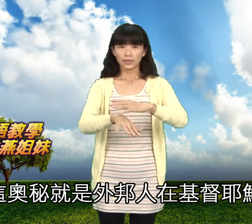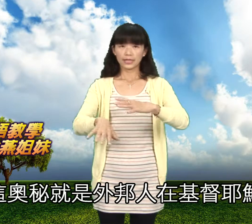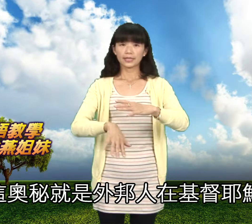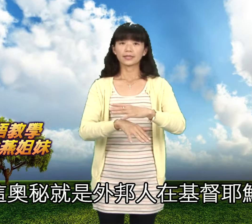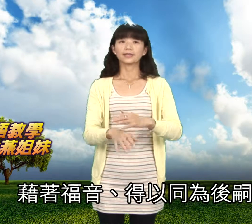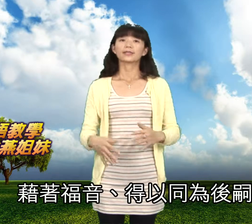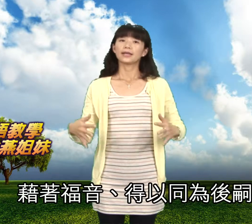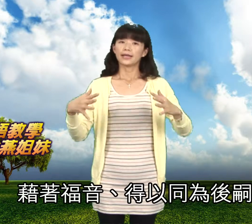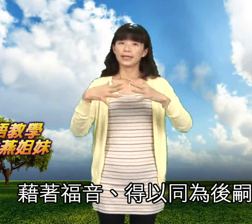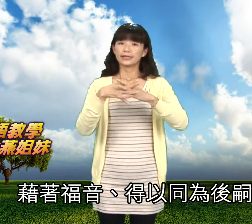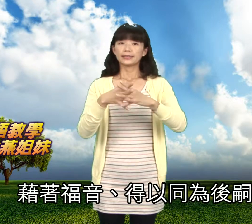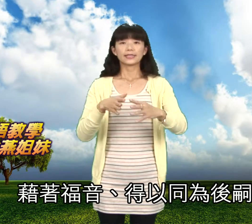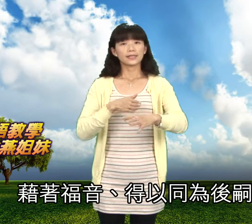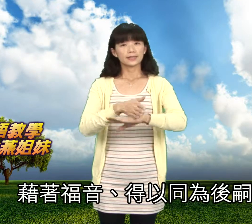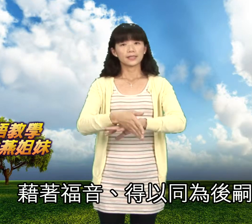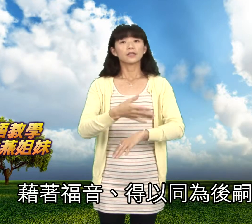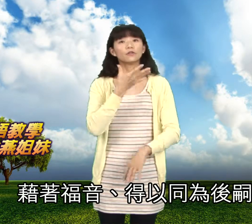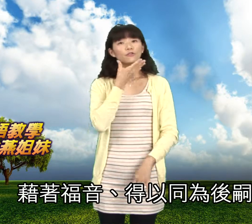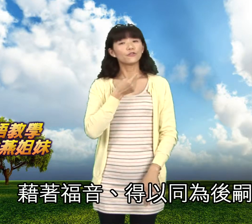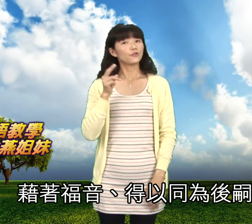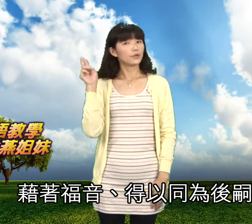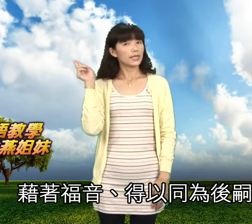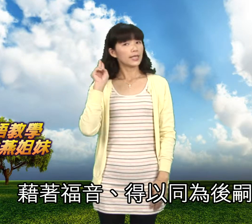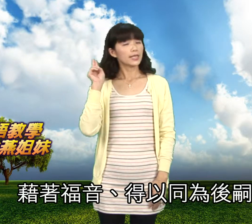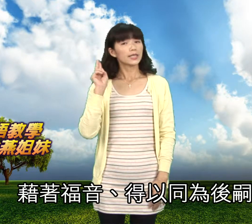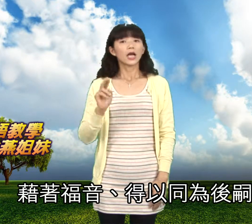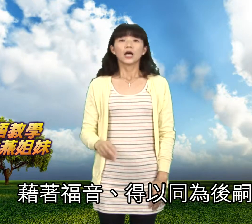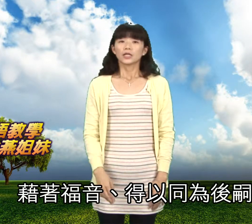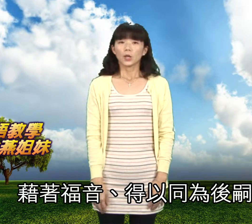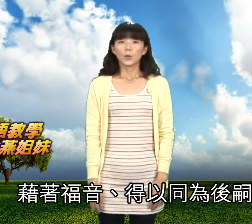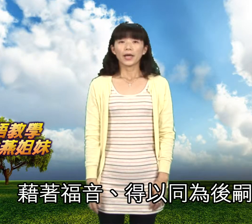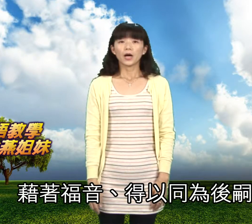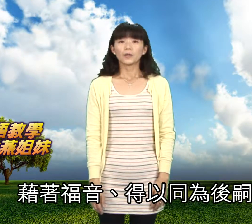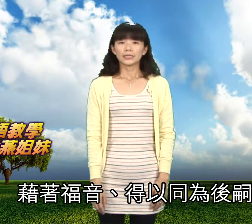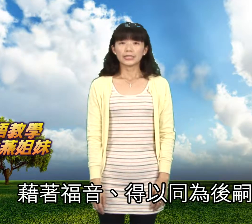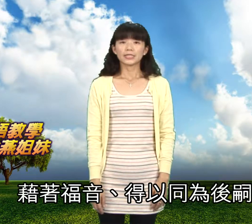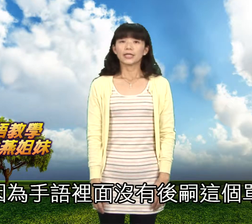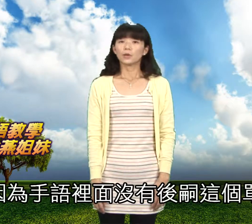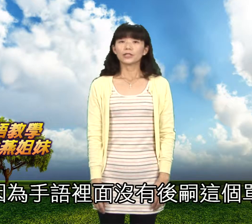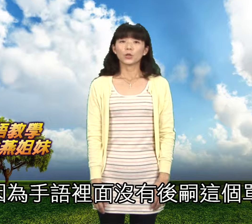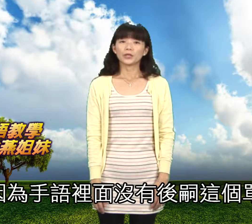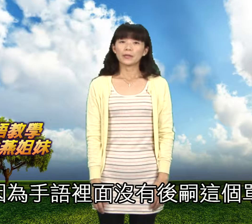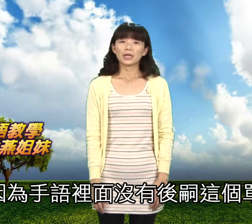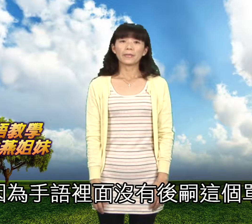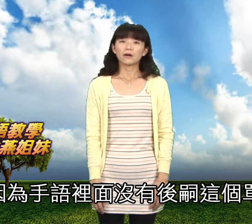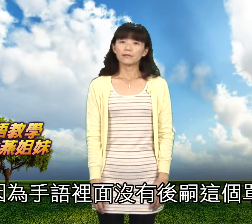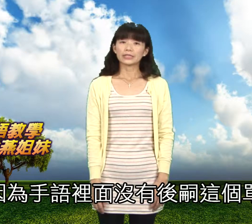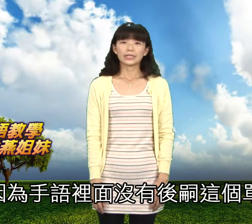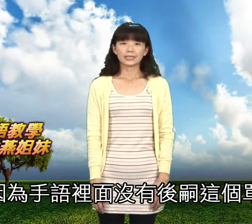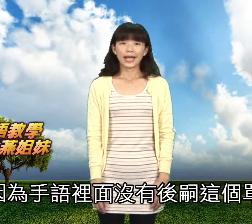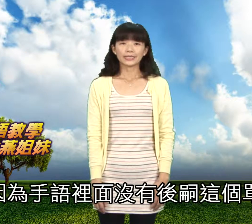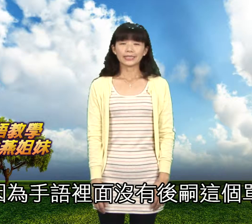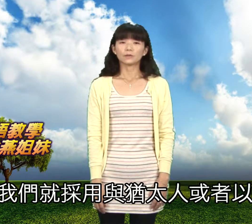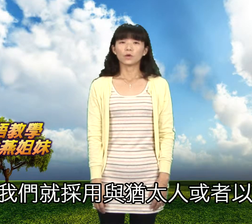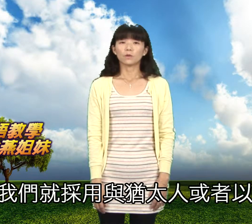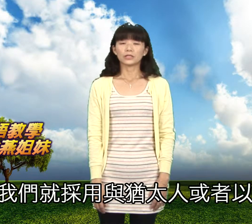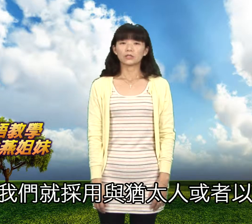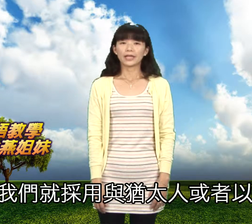里借着福音同为后嗣，因为手语里面没有后嗣这个单字，所以我们就采